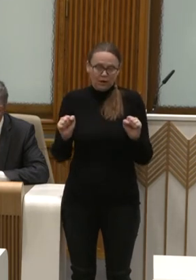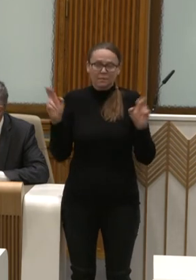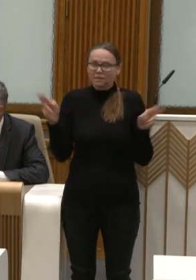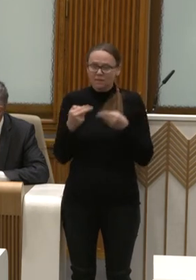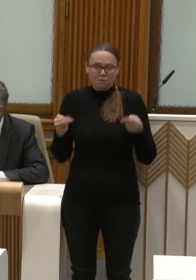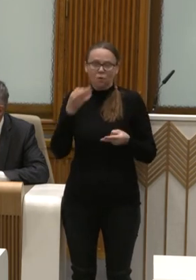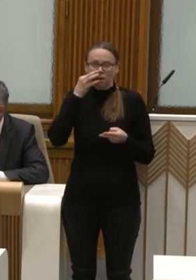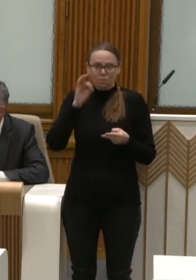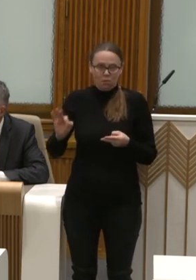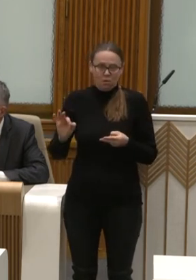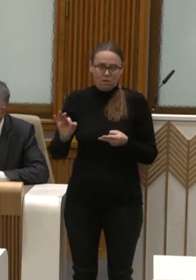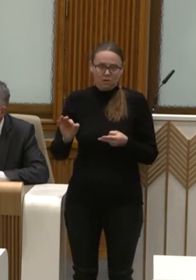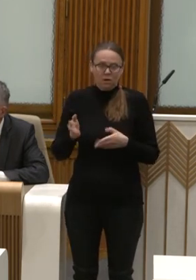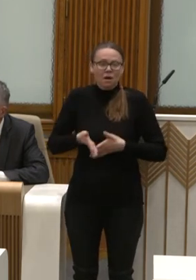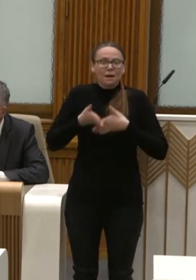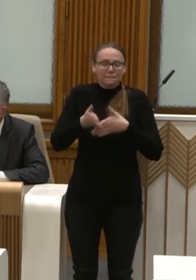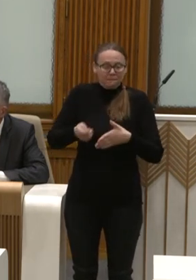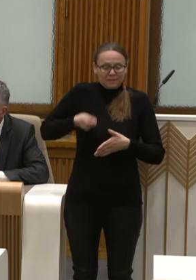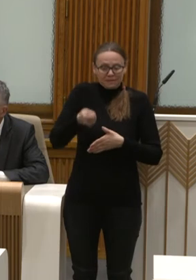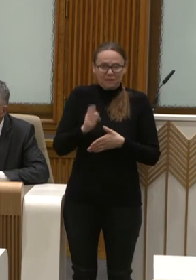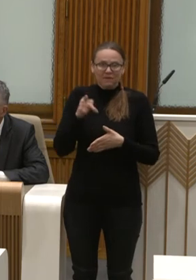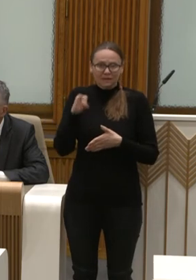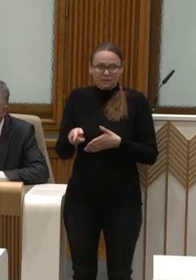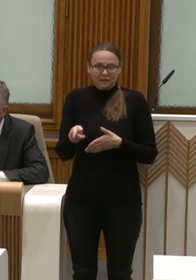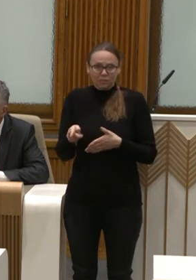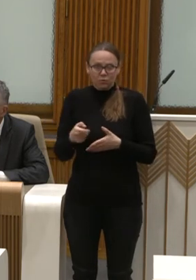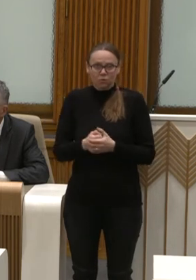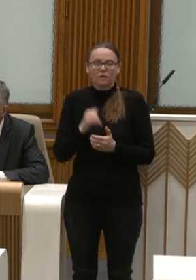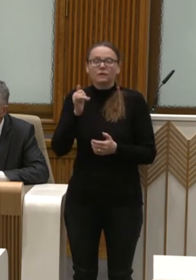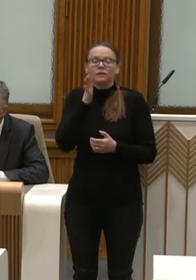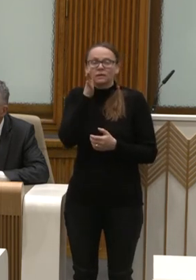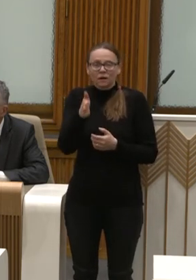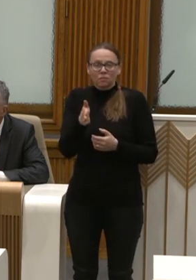more bolj prispevati k temu, da bo